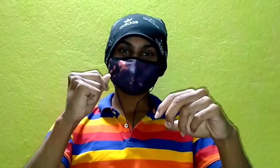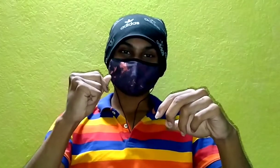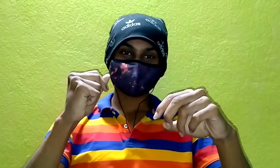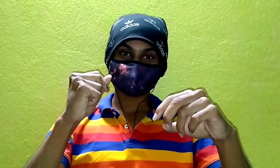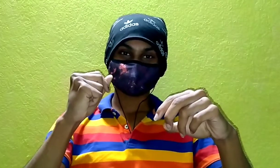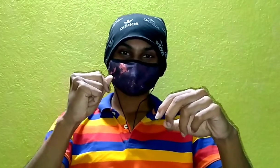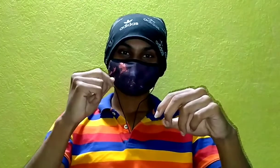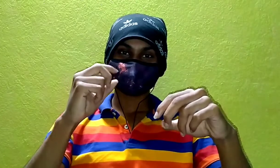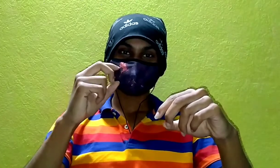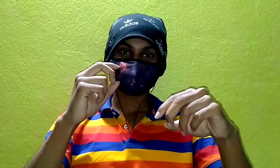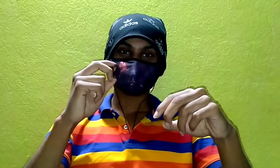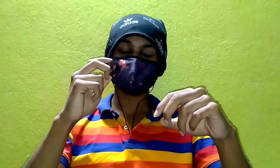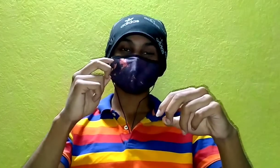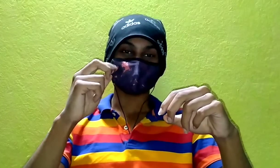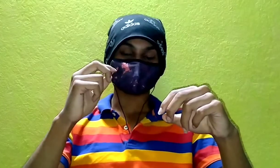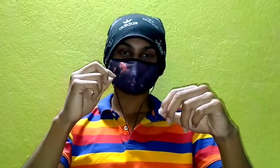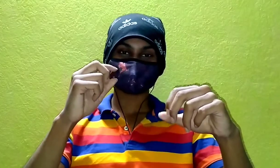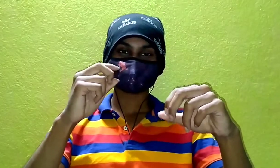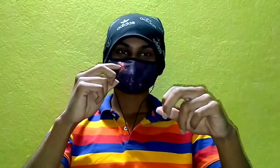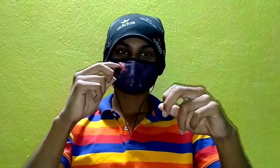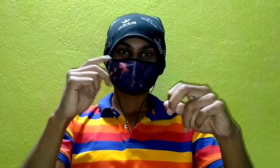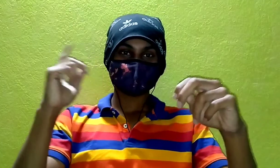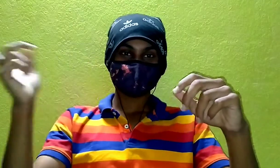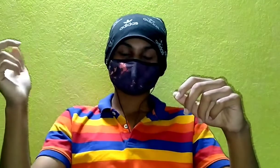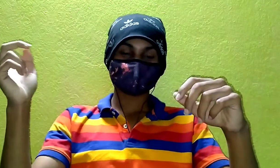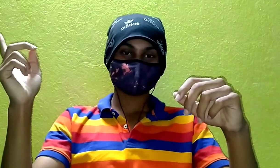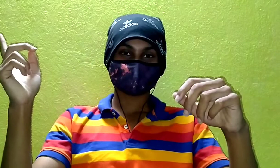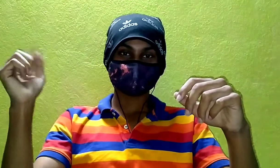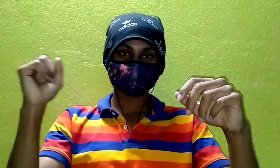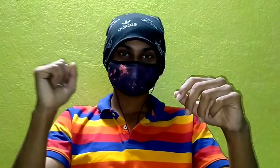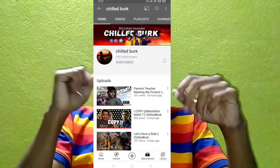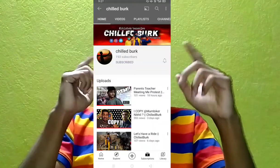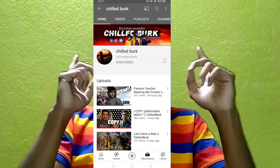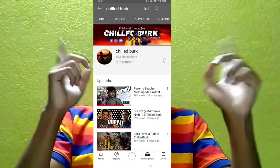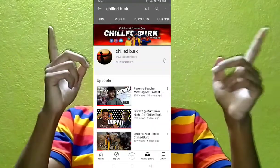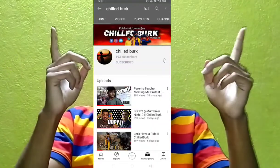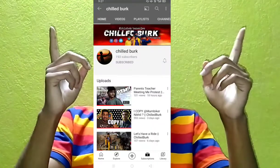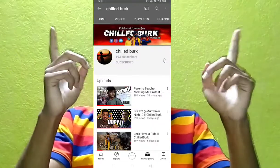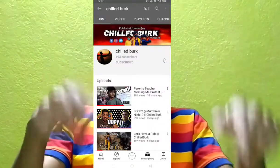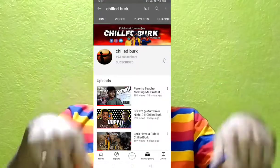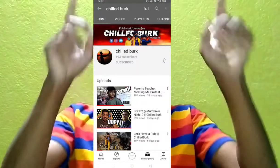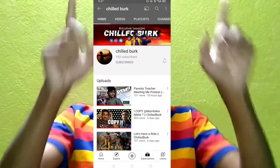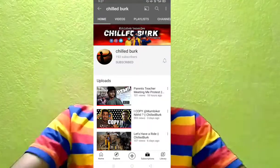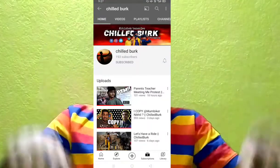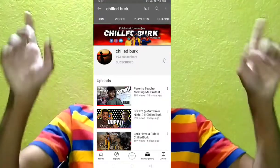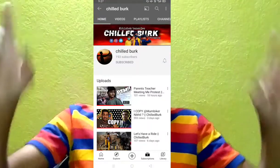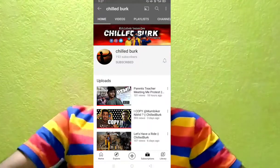नाम है और फील्ड वर्क ओं है कि आपको दिख रहा होगा ना के बीच खेला